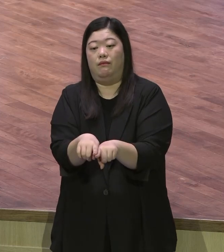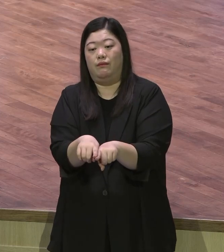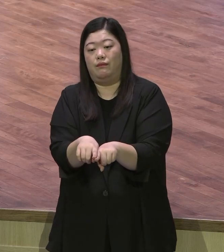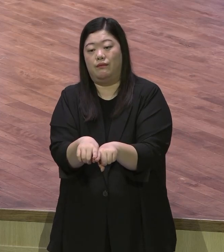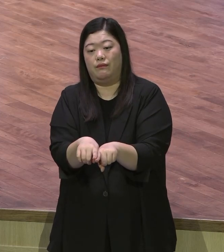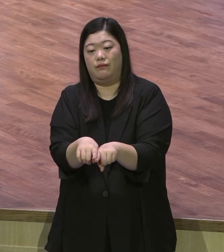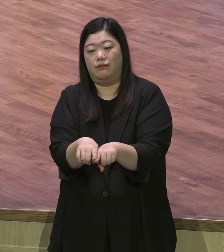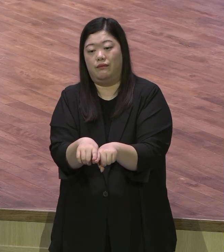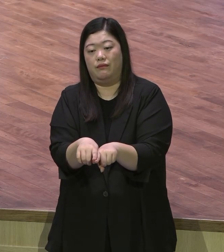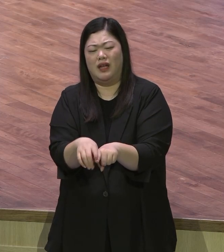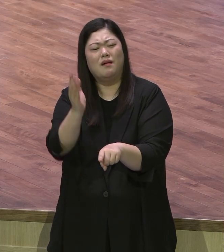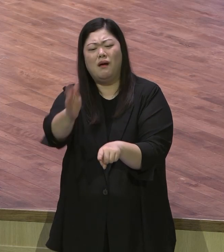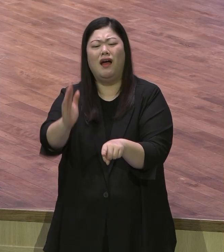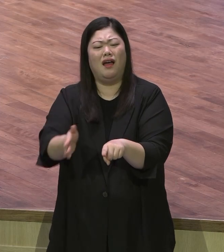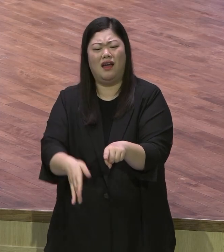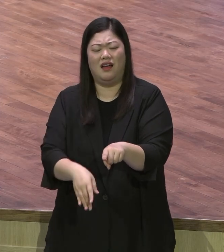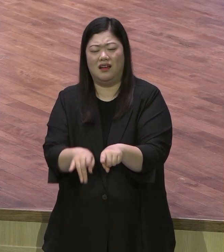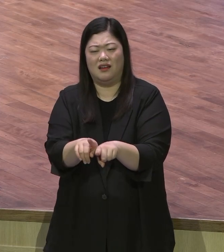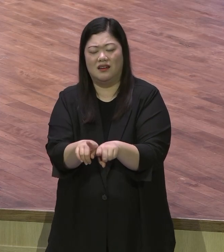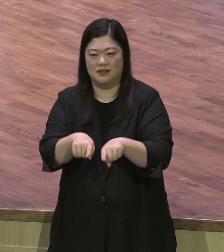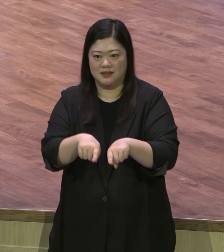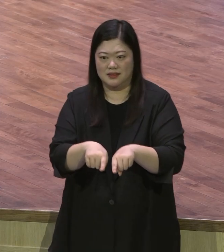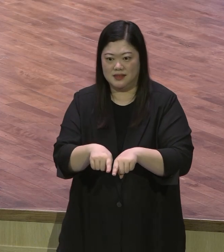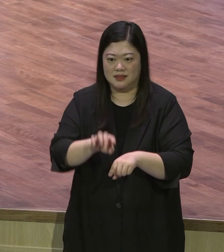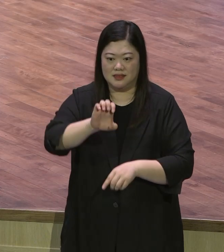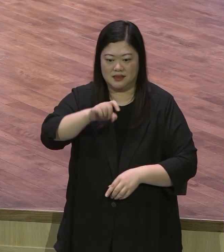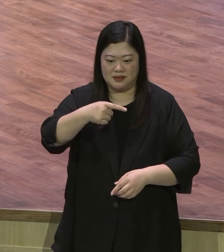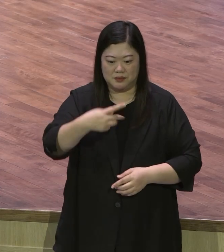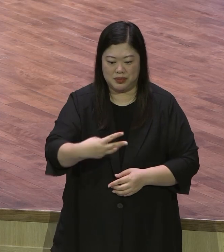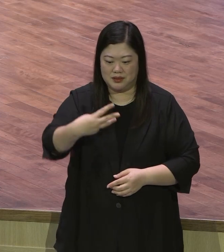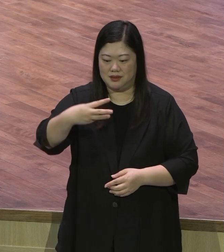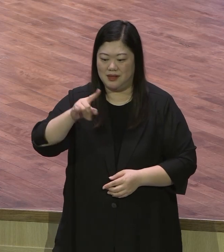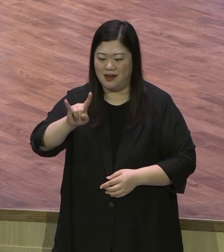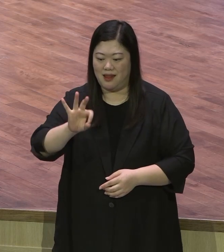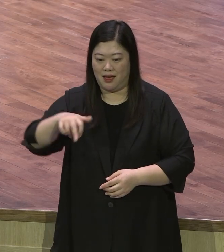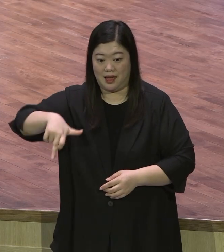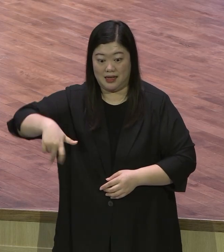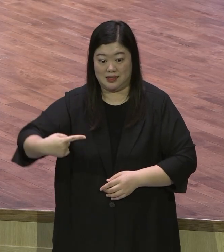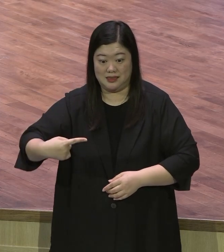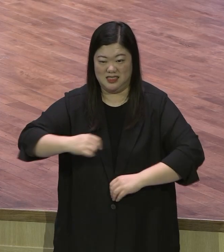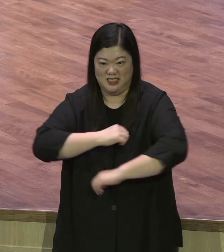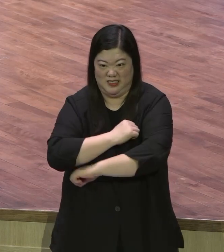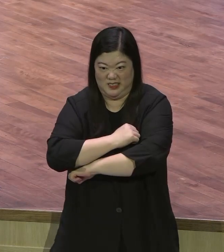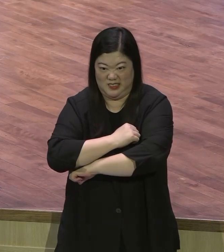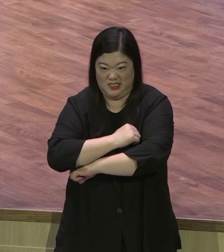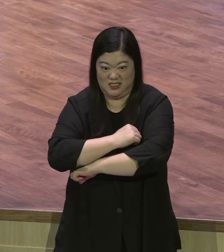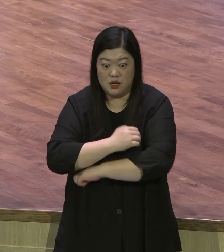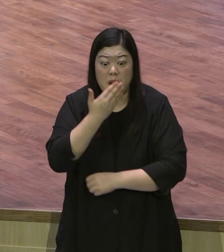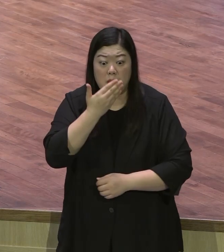프랭크하고 여러분요 얼마든지 그 30분 동안에 얼마든지 체력을 갖출 수 있어요.